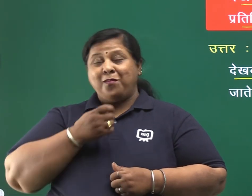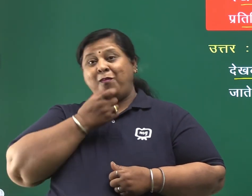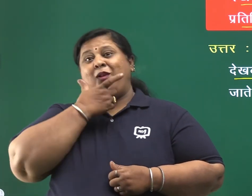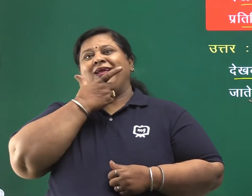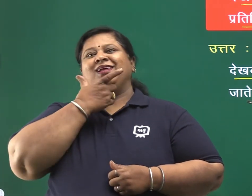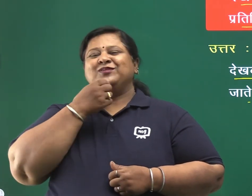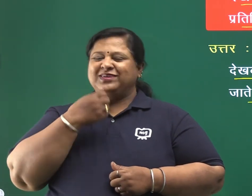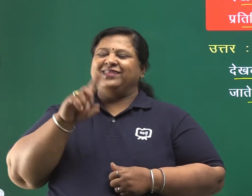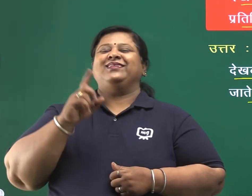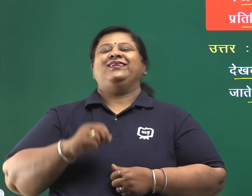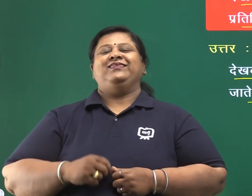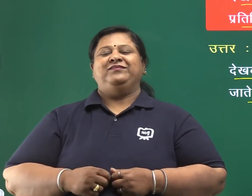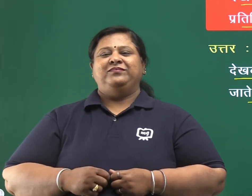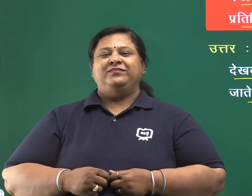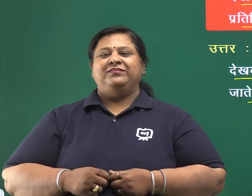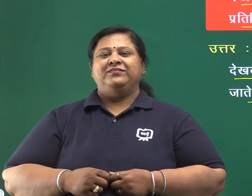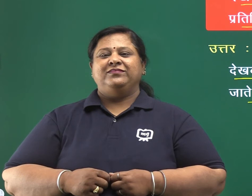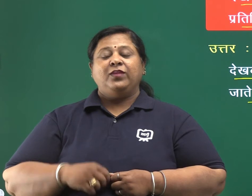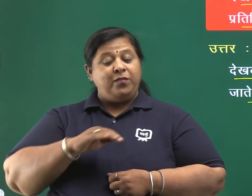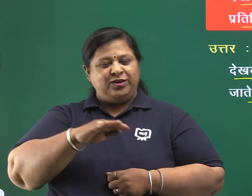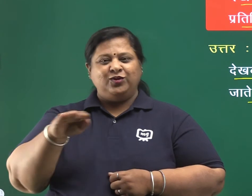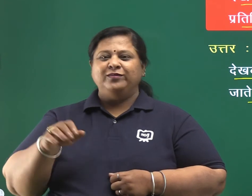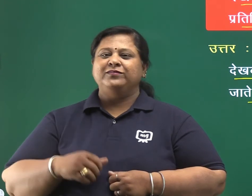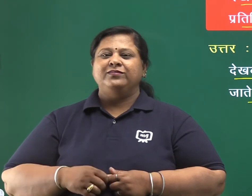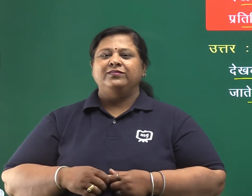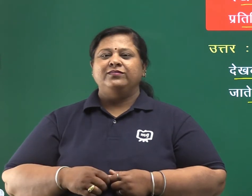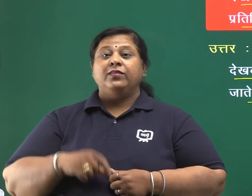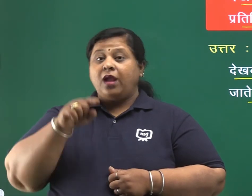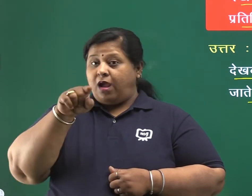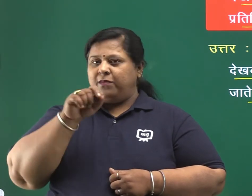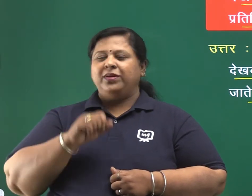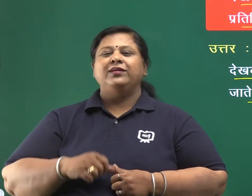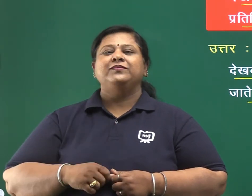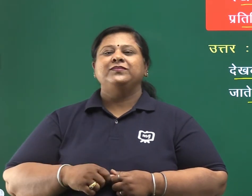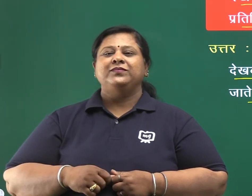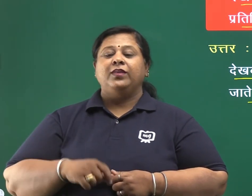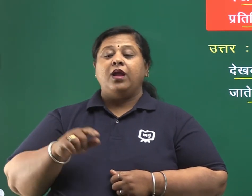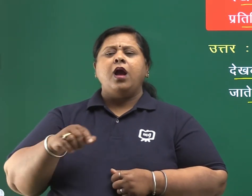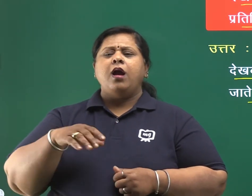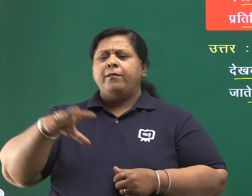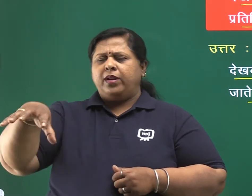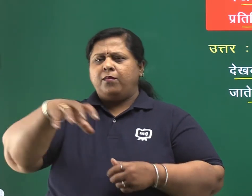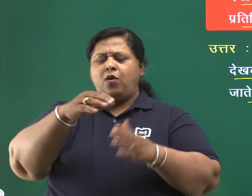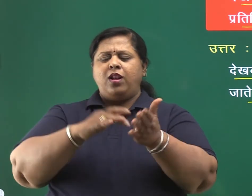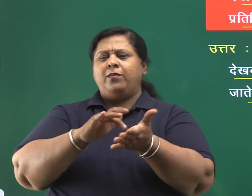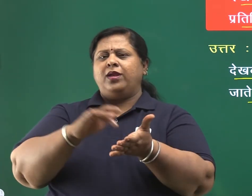पुलकित हो जाते थे। बच्चों, आप भी अपने मोहल्ले